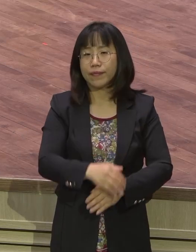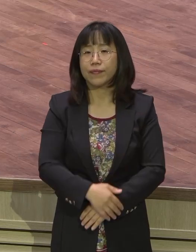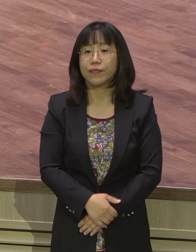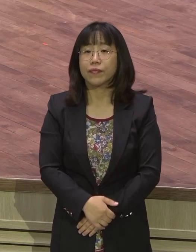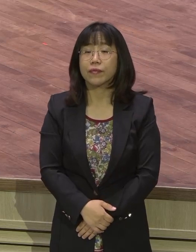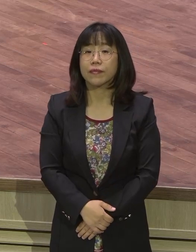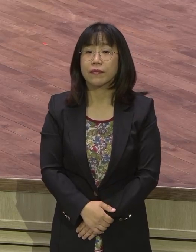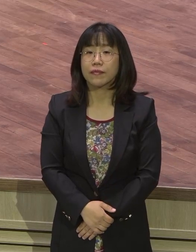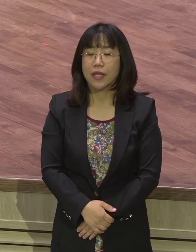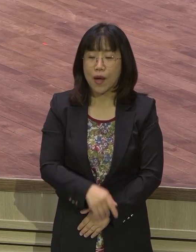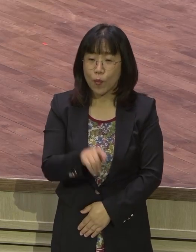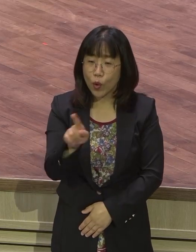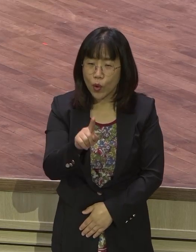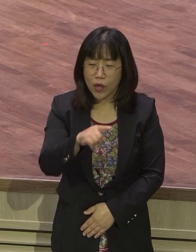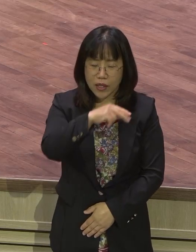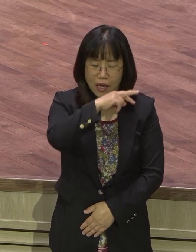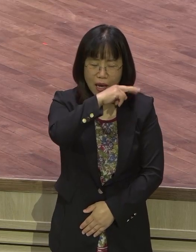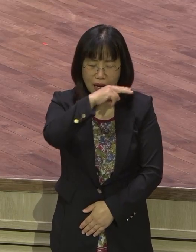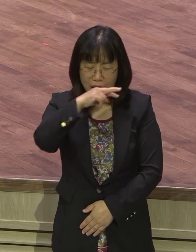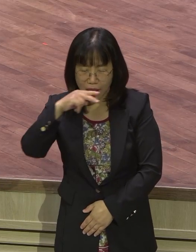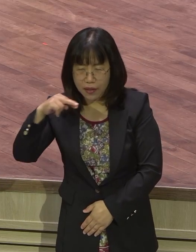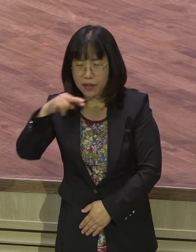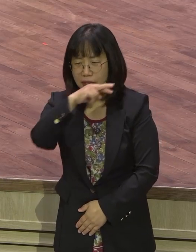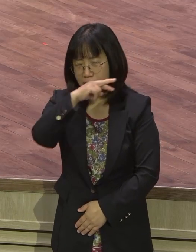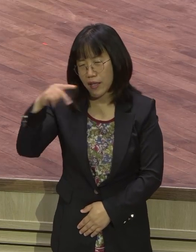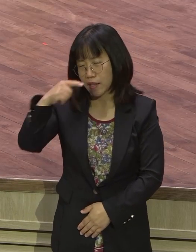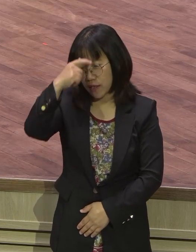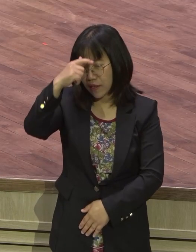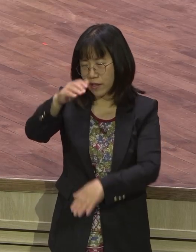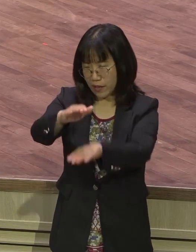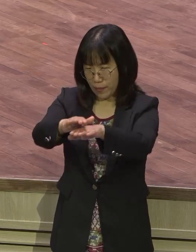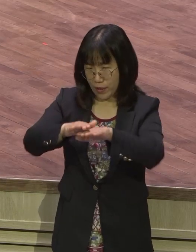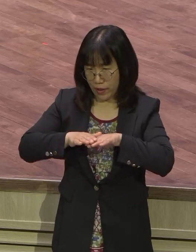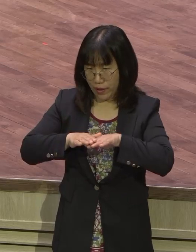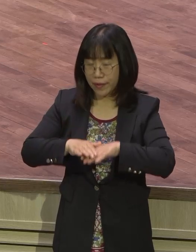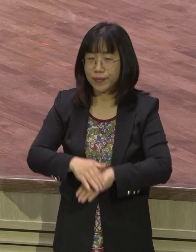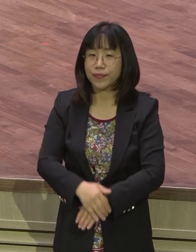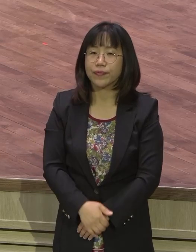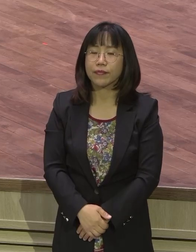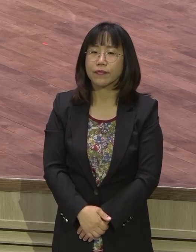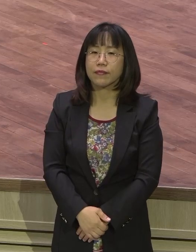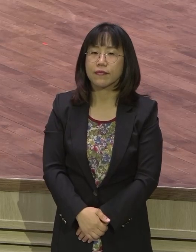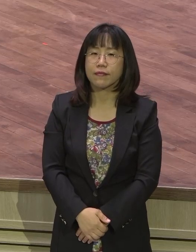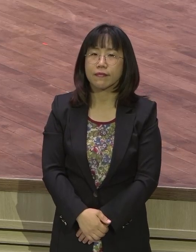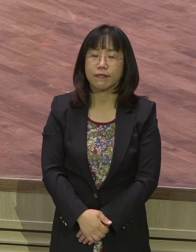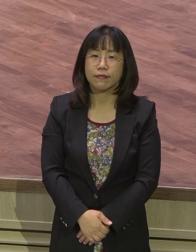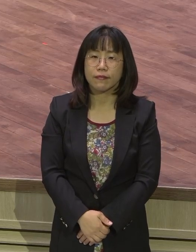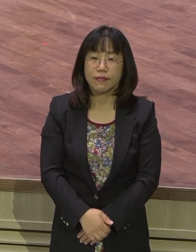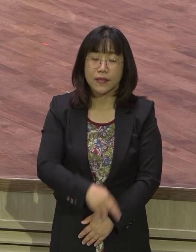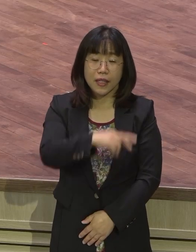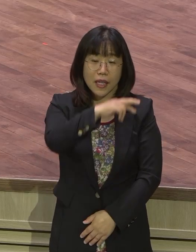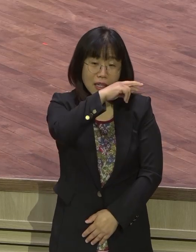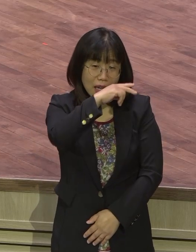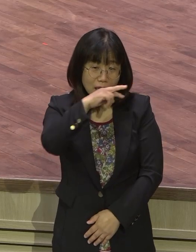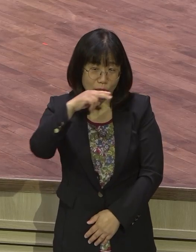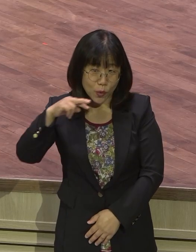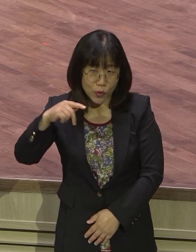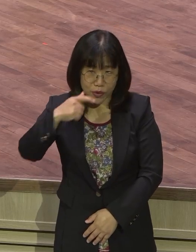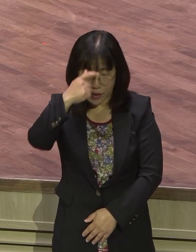이게 뭐요? 향기로운 예배 향기로운 제사 그 말이에요. 그래서 향기로운